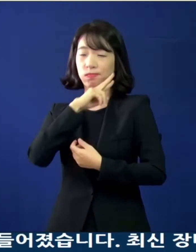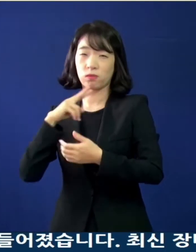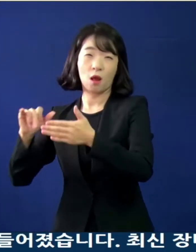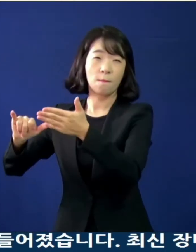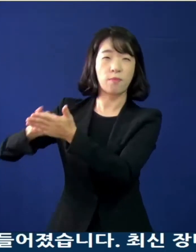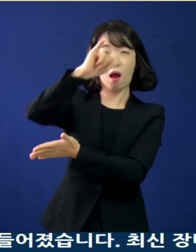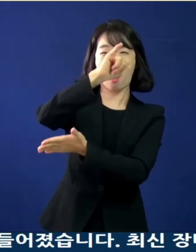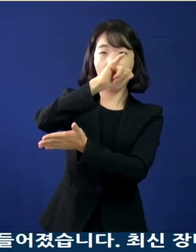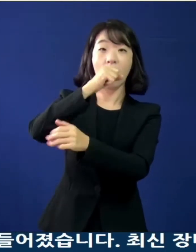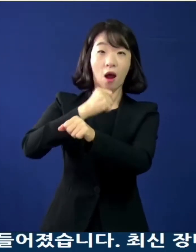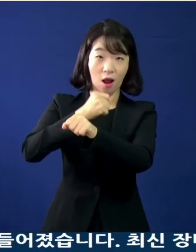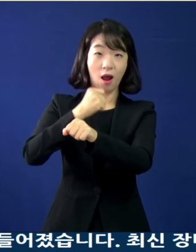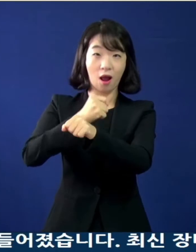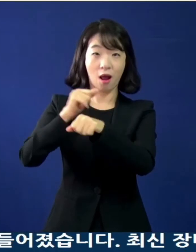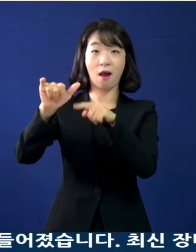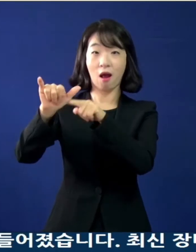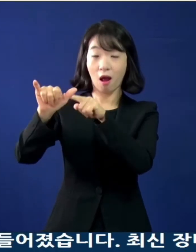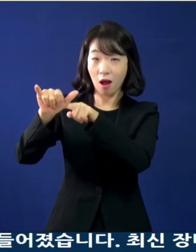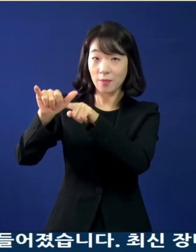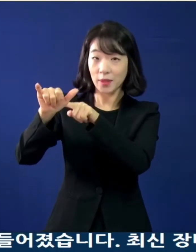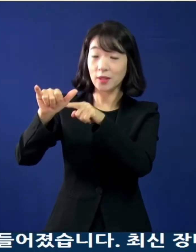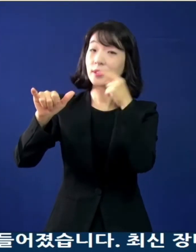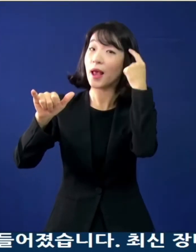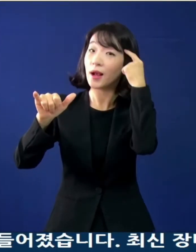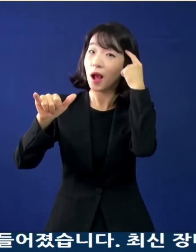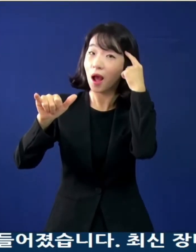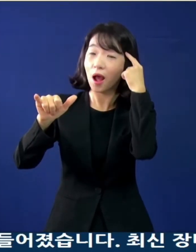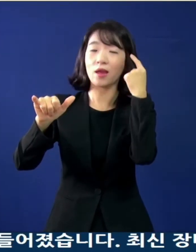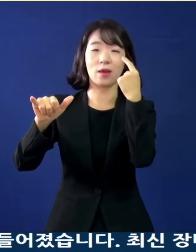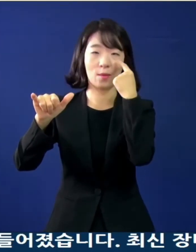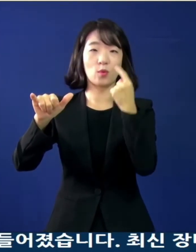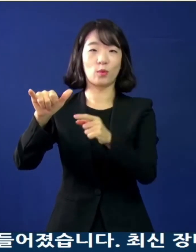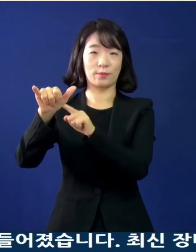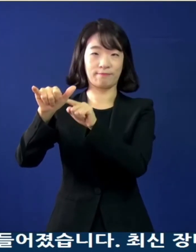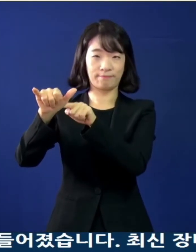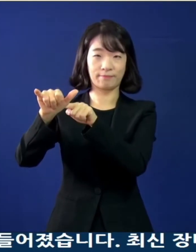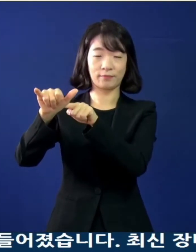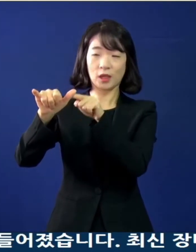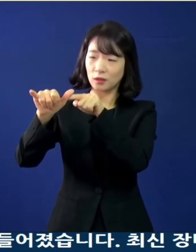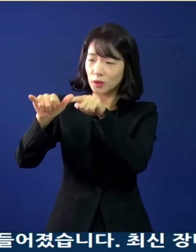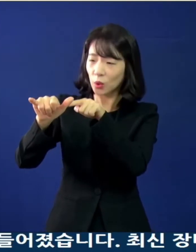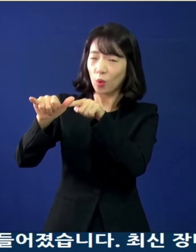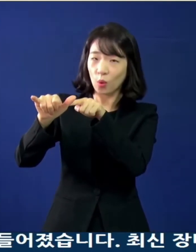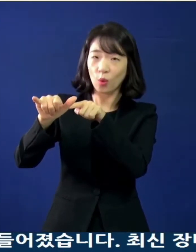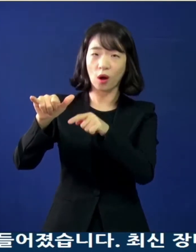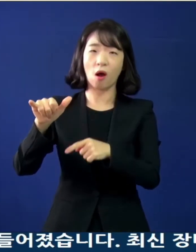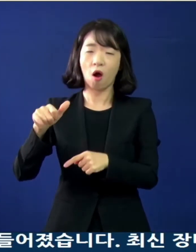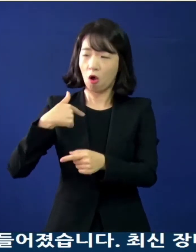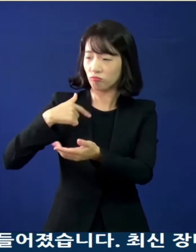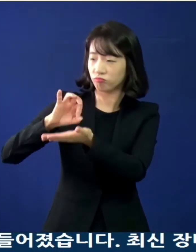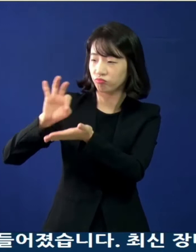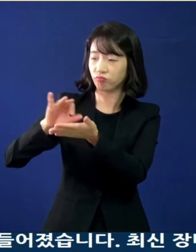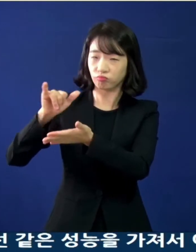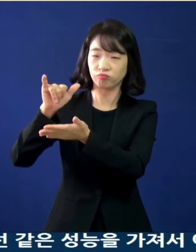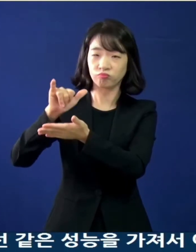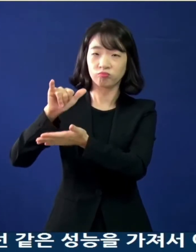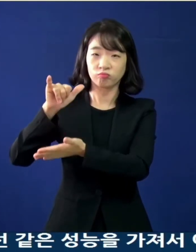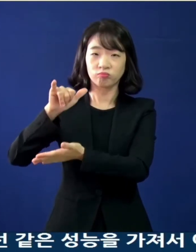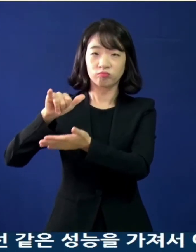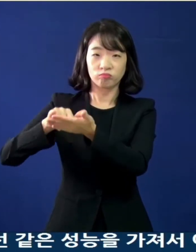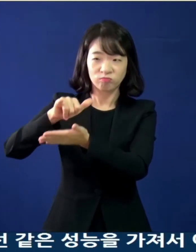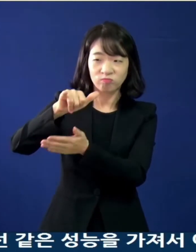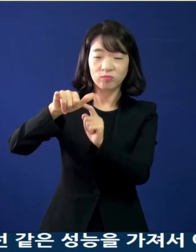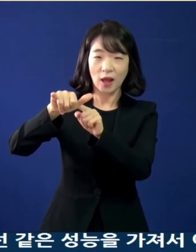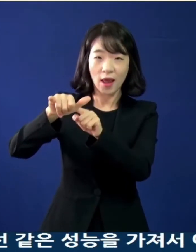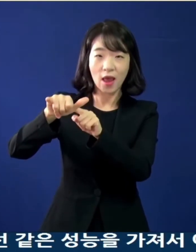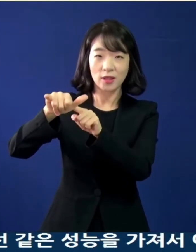최첨단 장비가 마련되었다고 가정해 보십시오. 이제 그것을 사용하려고 우리 앞에